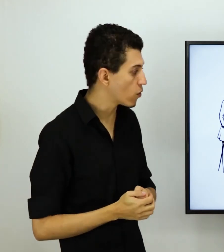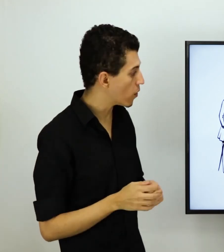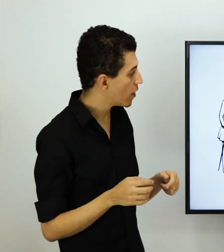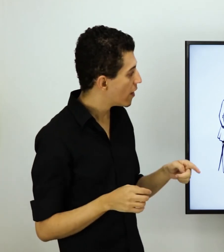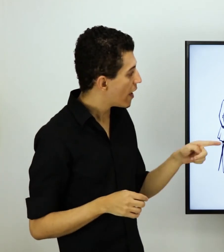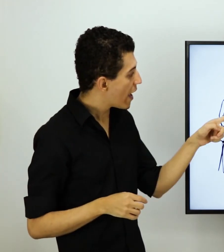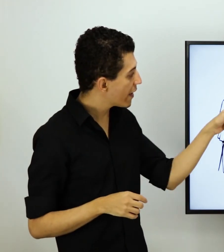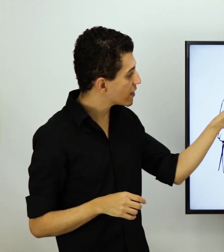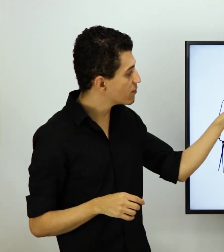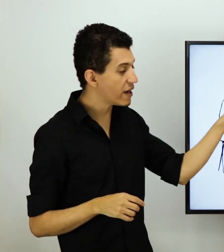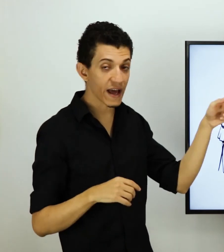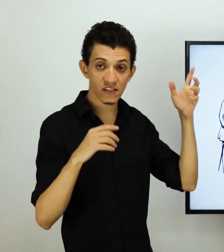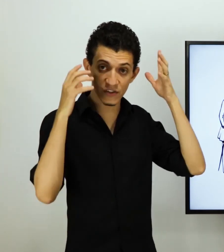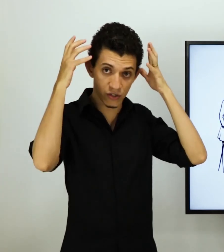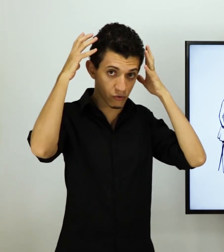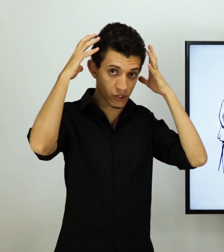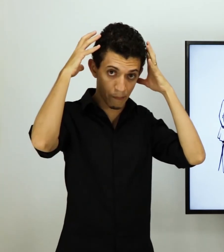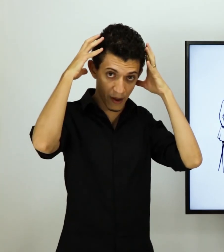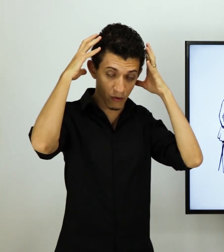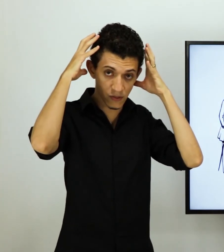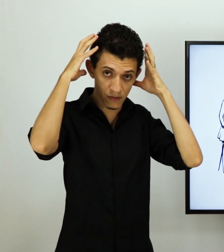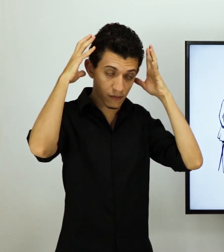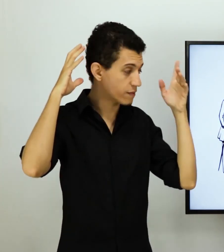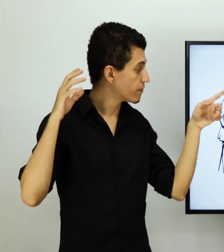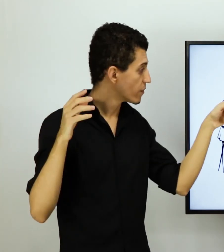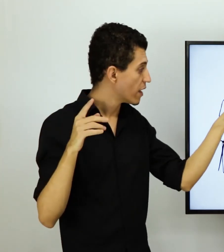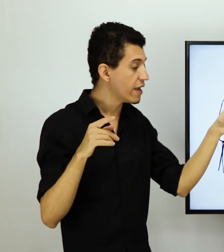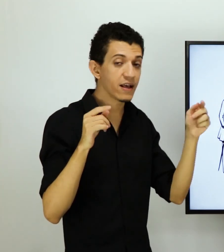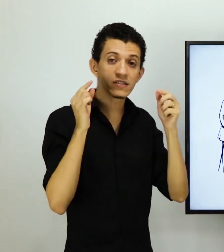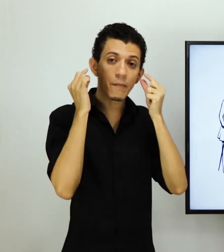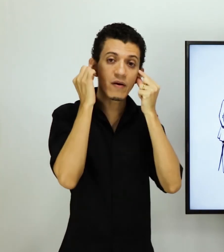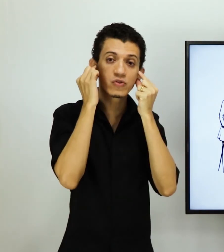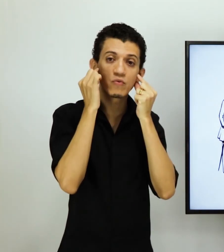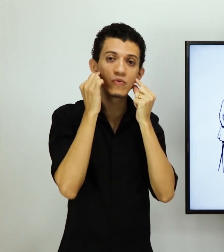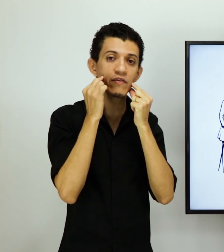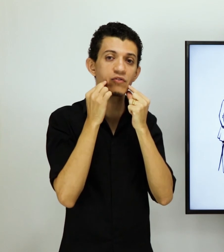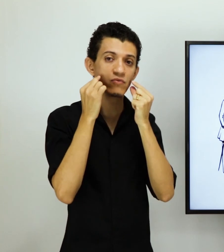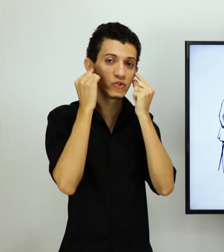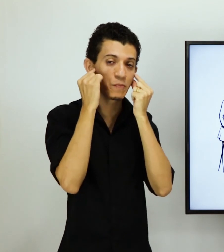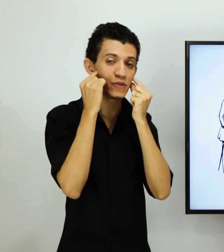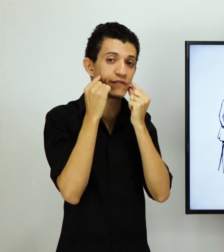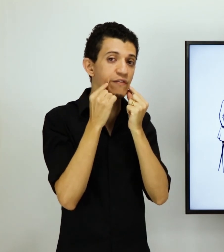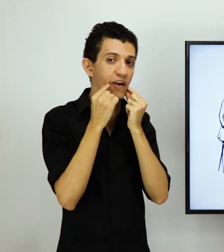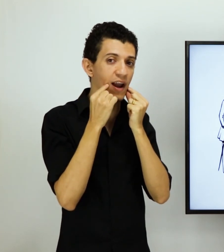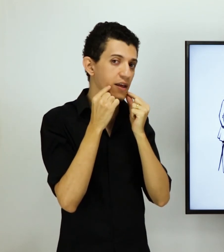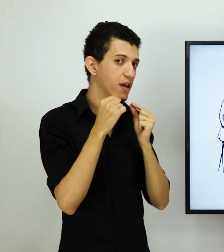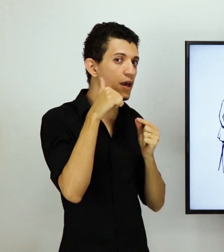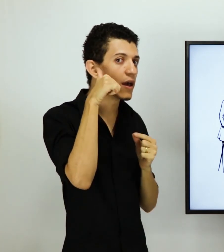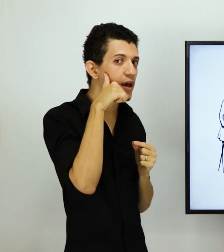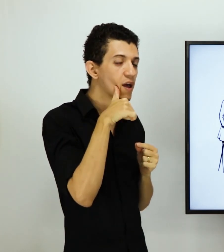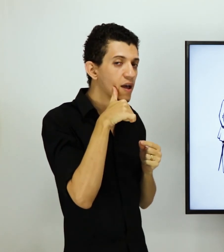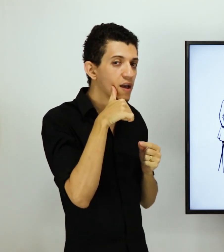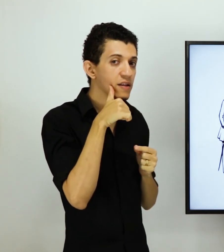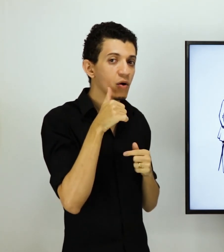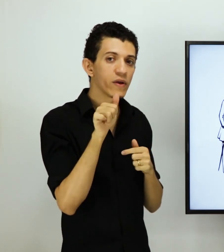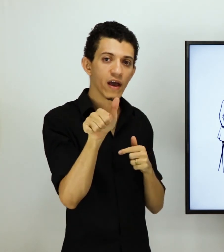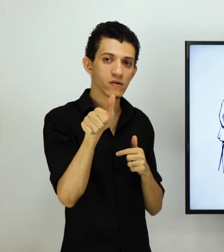icônico, em que as mulheres vestiam chapéus, e esses chapéus tinham um tipo de fivela aqui. Então o que é o